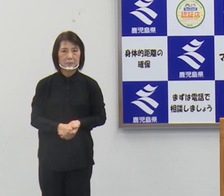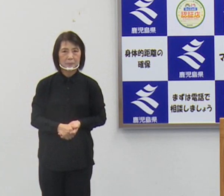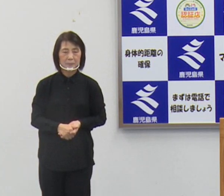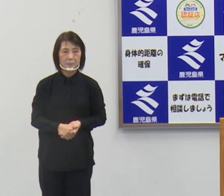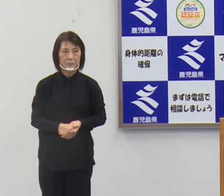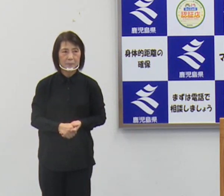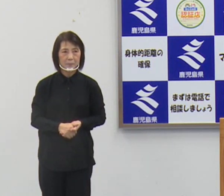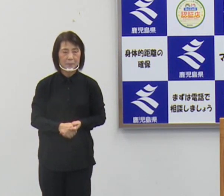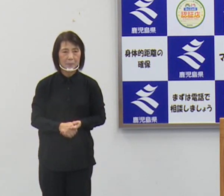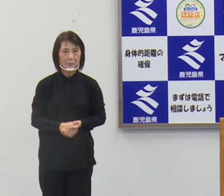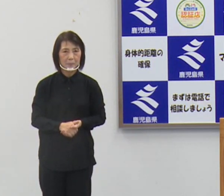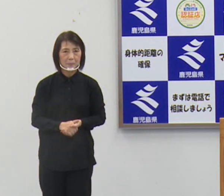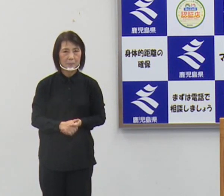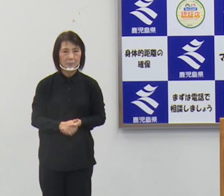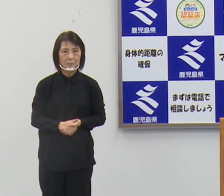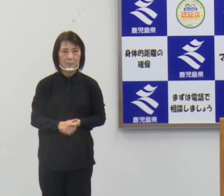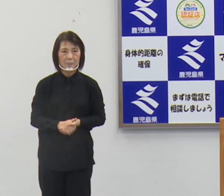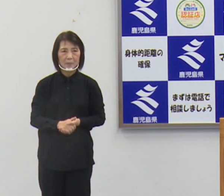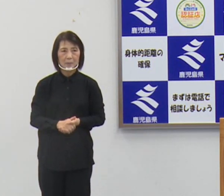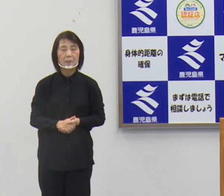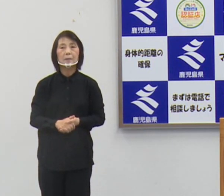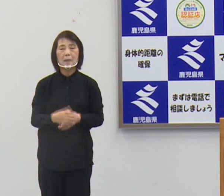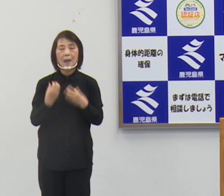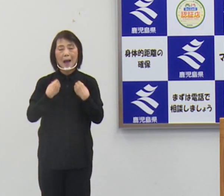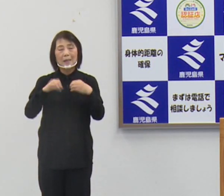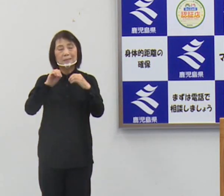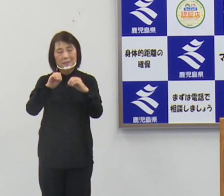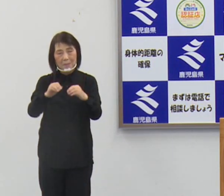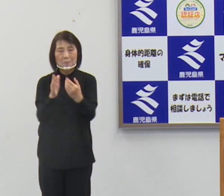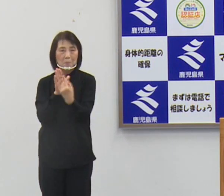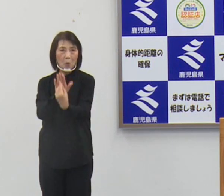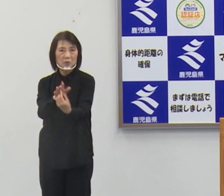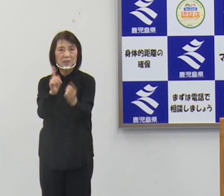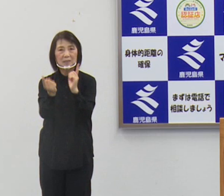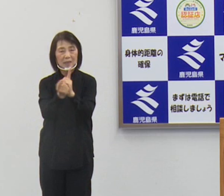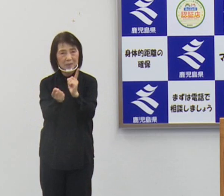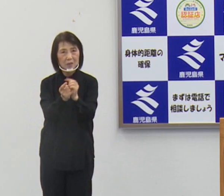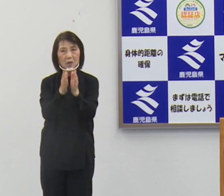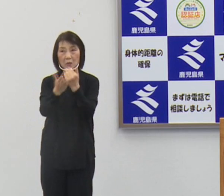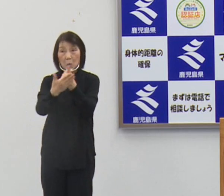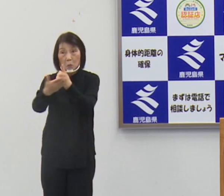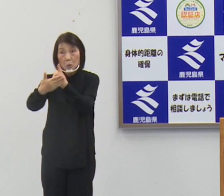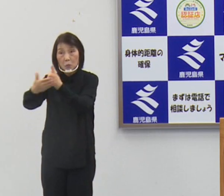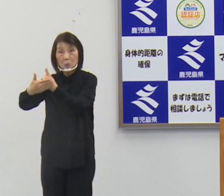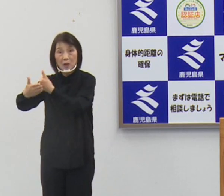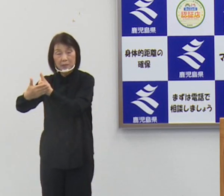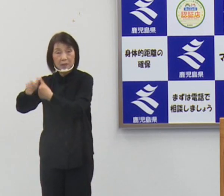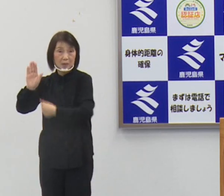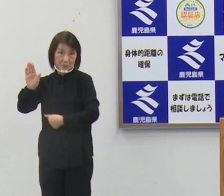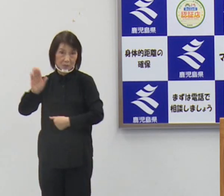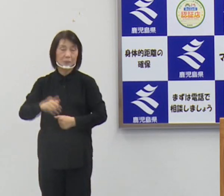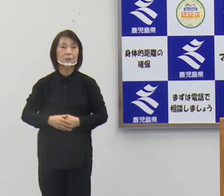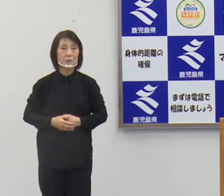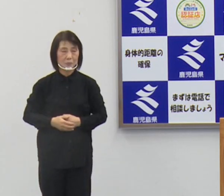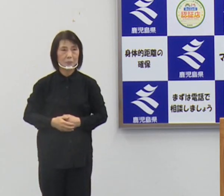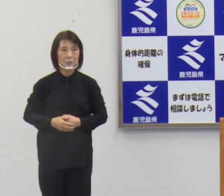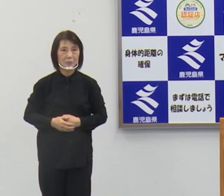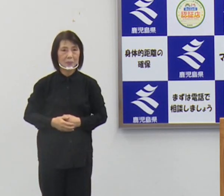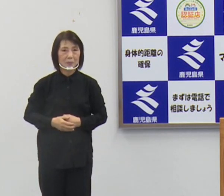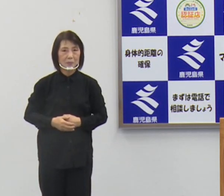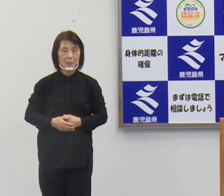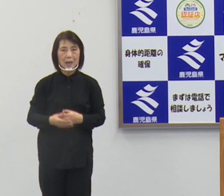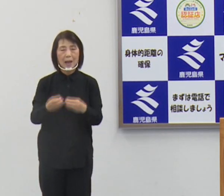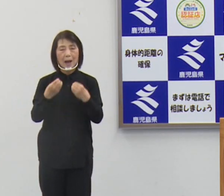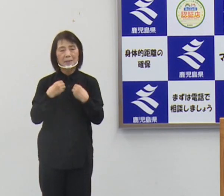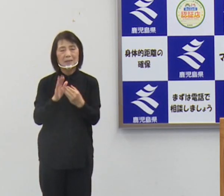飲食店においてはこれまで感染防止対策の徹底に協力をしていただいておりますが、一部の感染